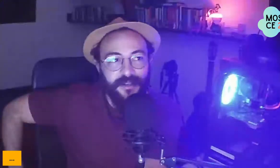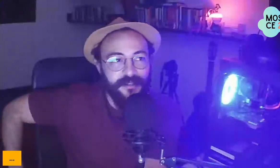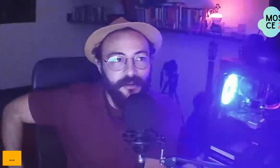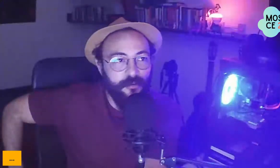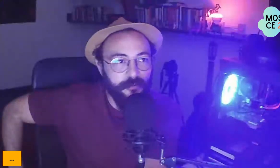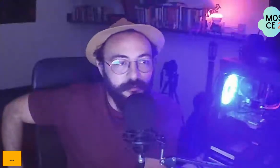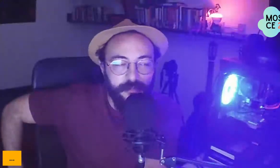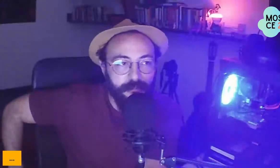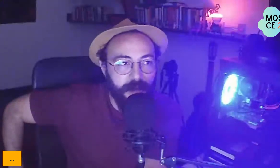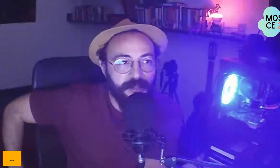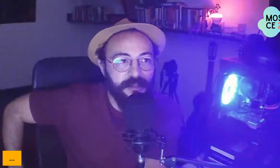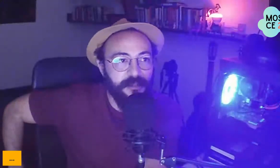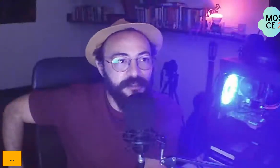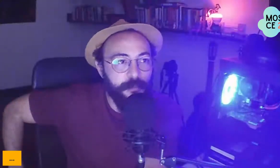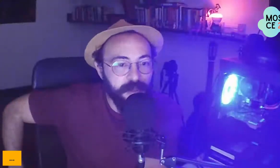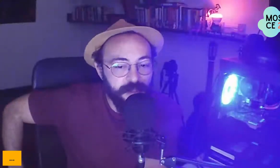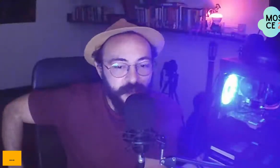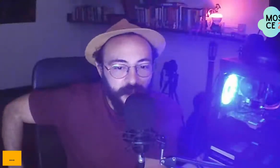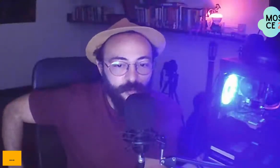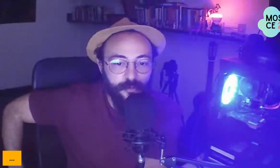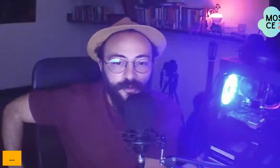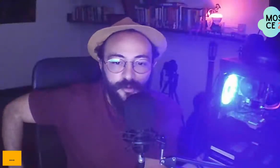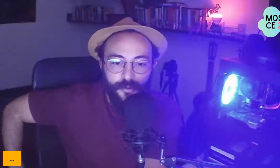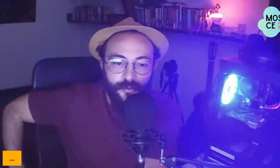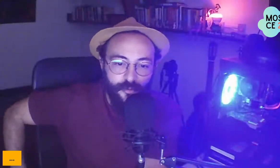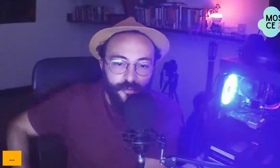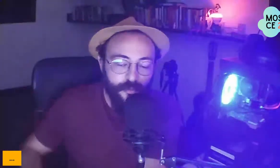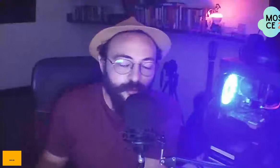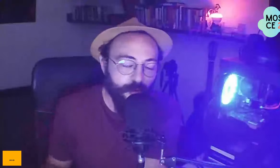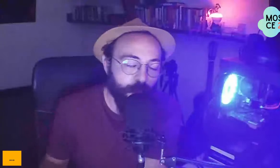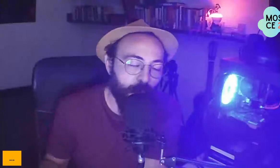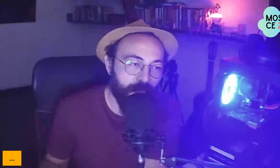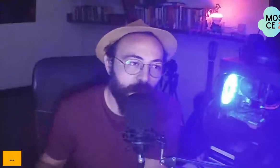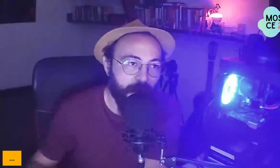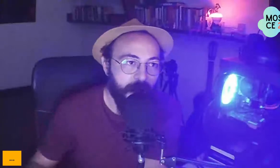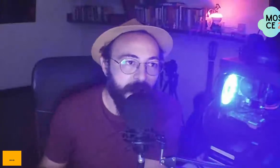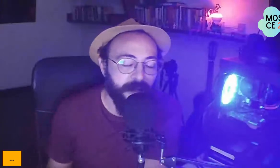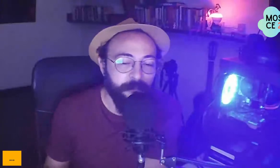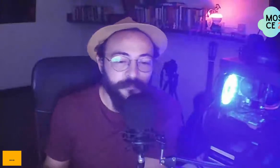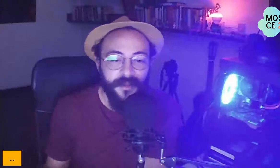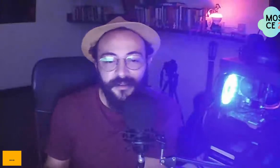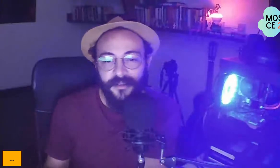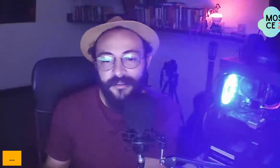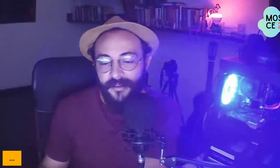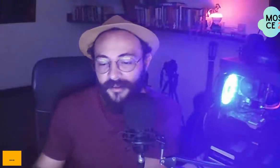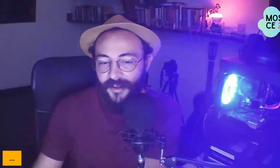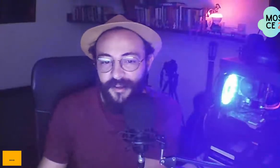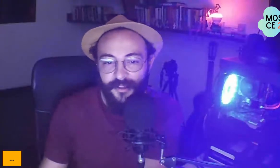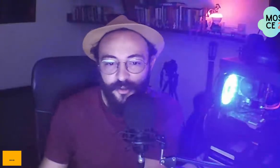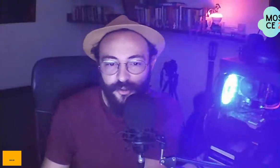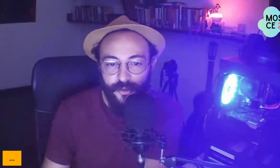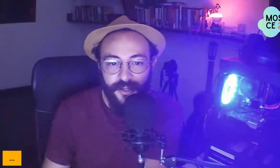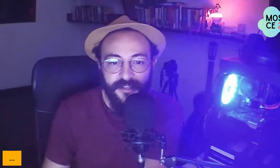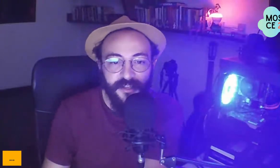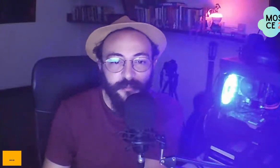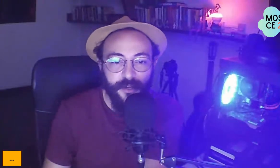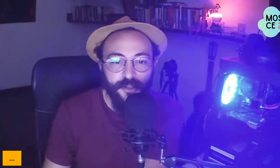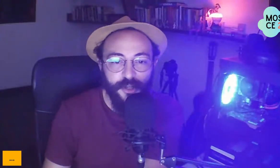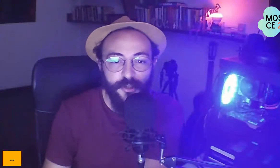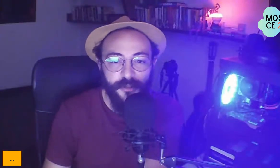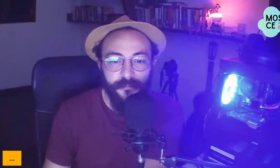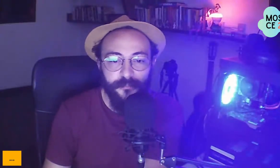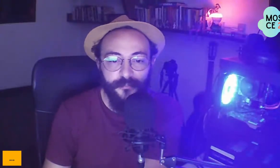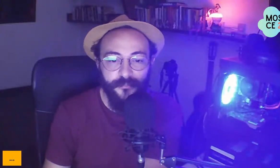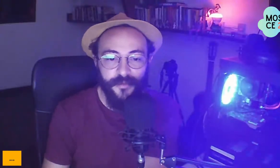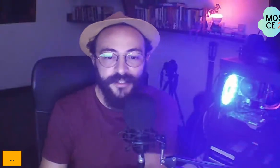a apresentação mais que especial do grupo Evocare, né? Deixa eu só trazer aqui